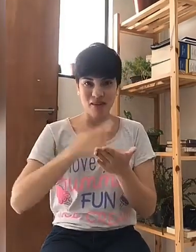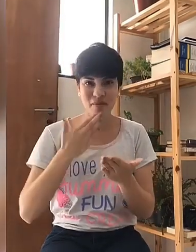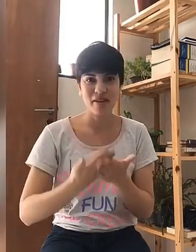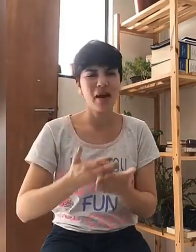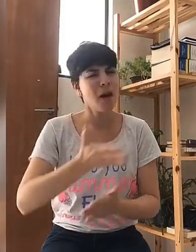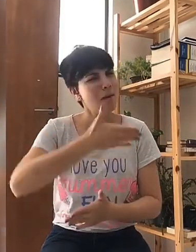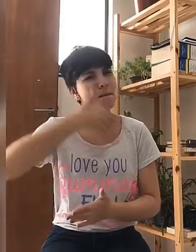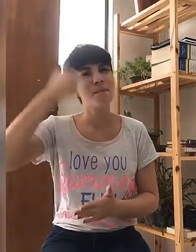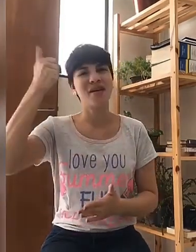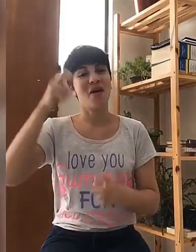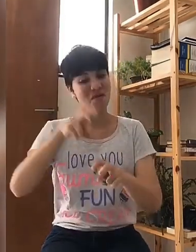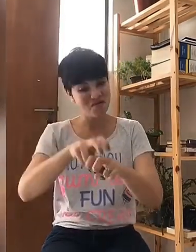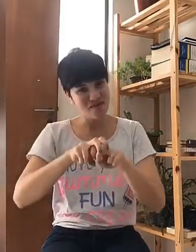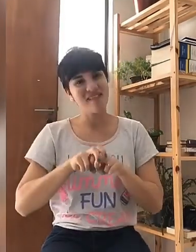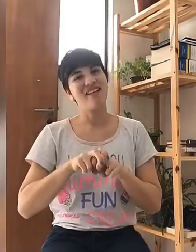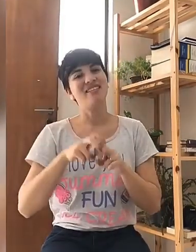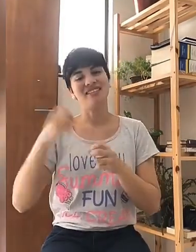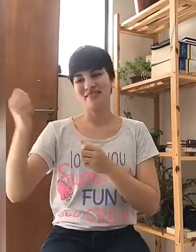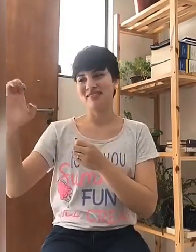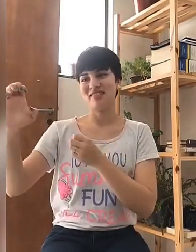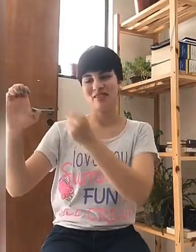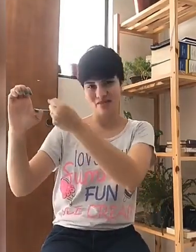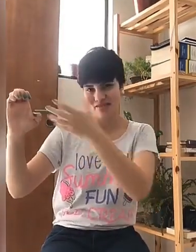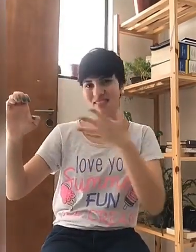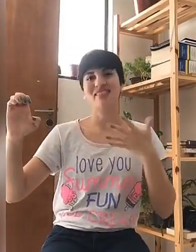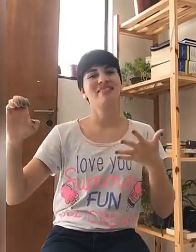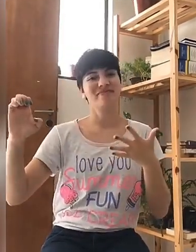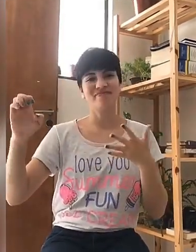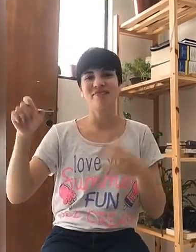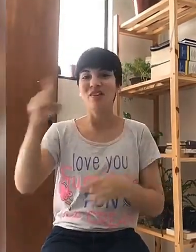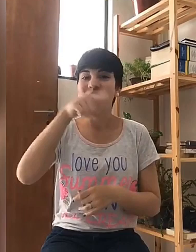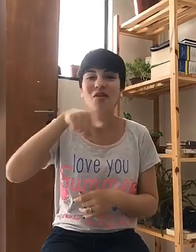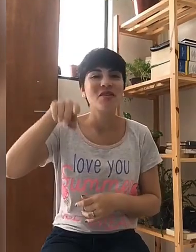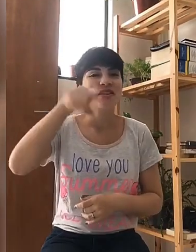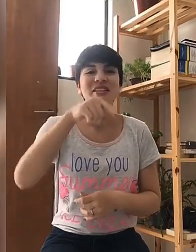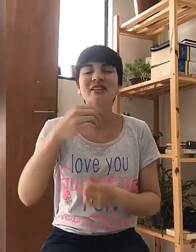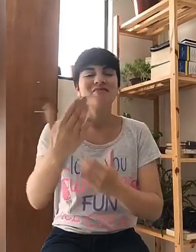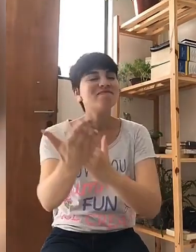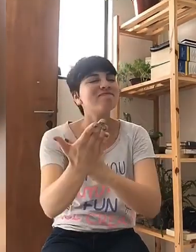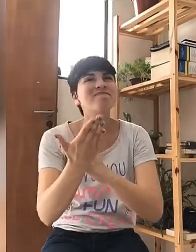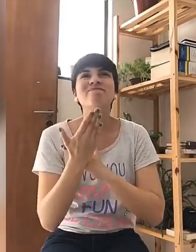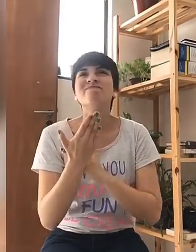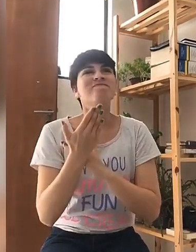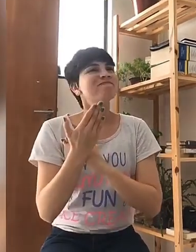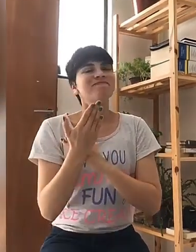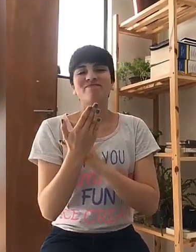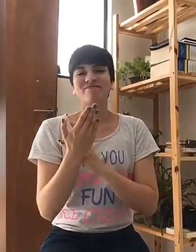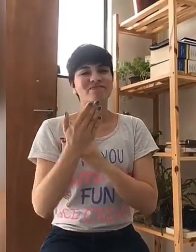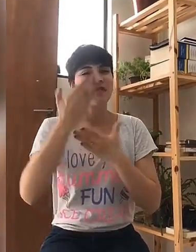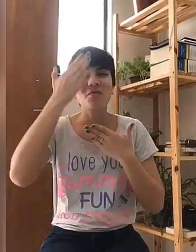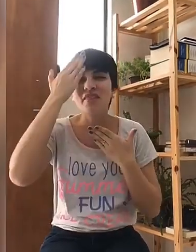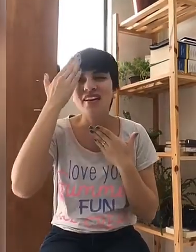eu vou um intérprete muito melhor por causa do Fluente Libras. Vocês me ajudaram demais.